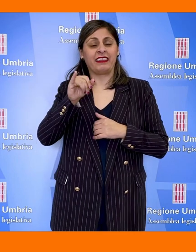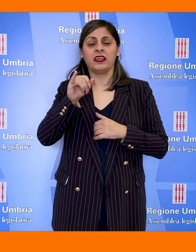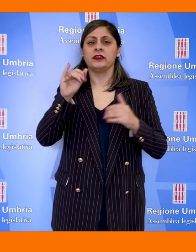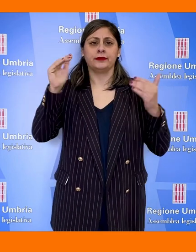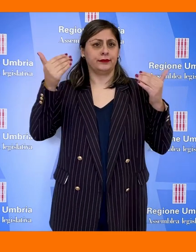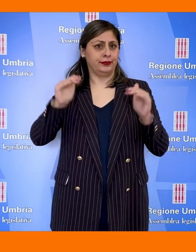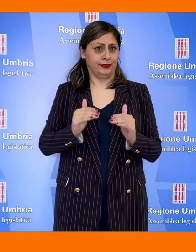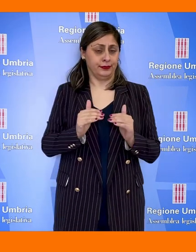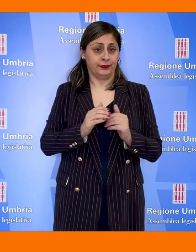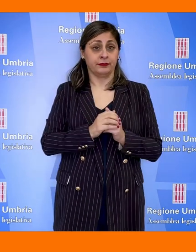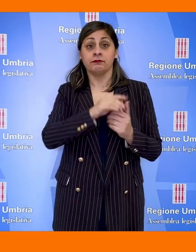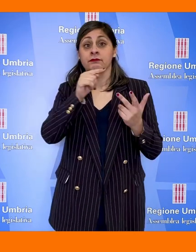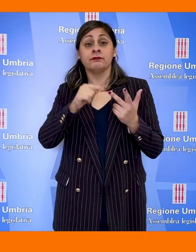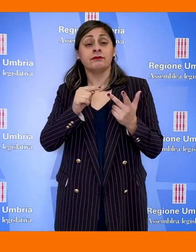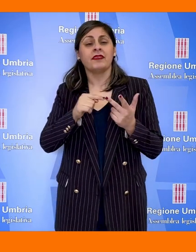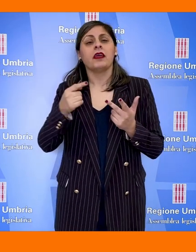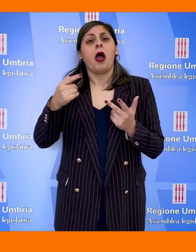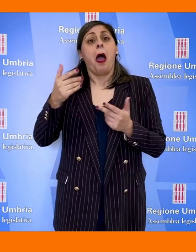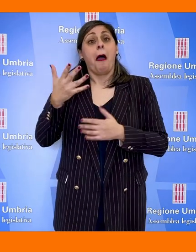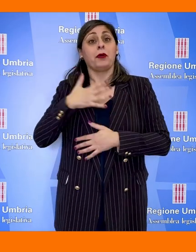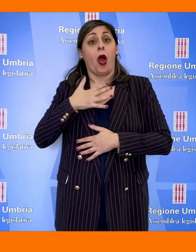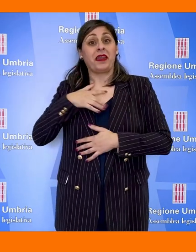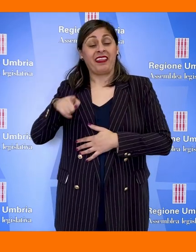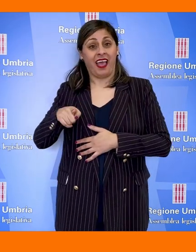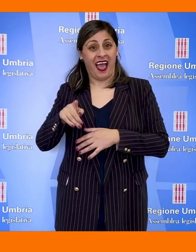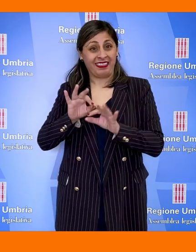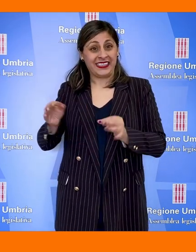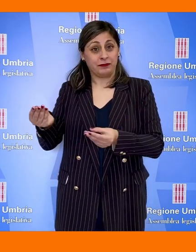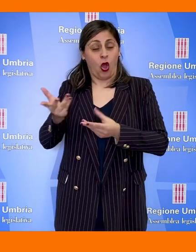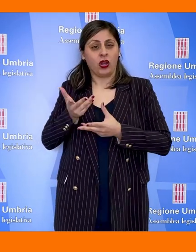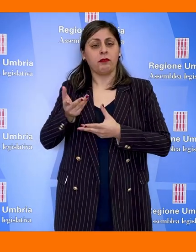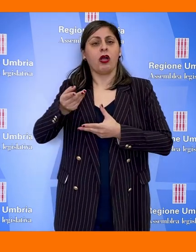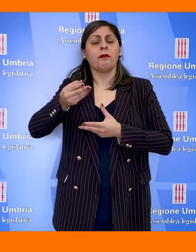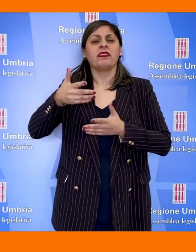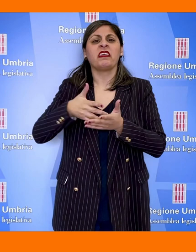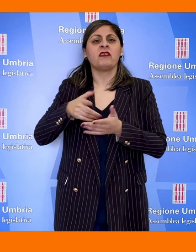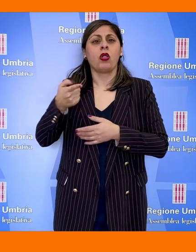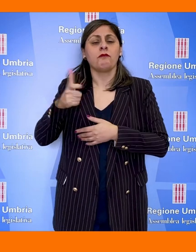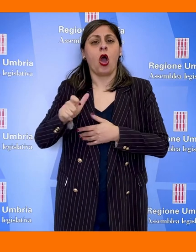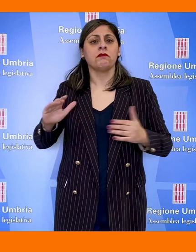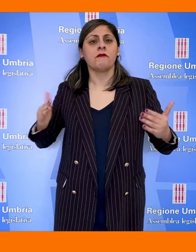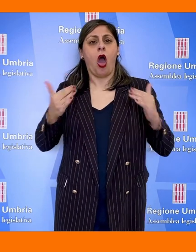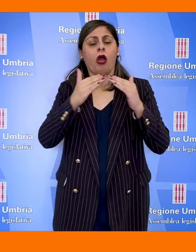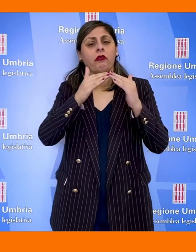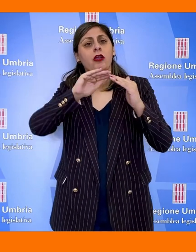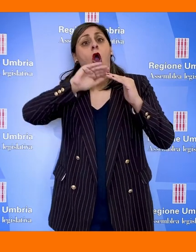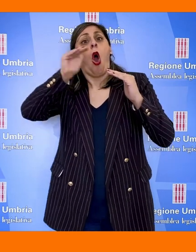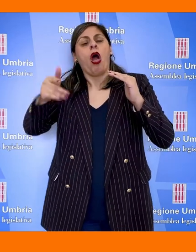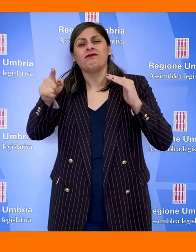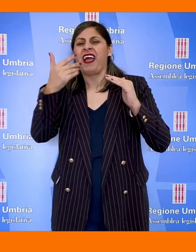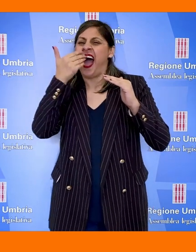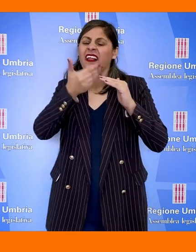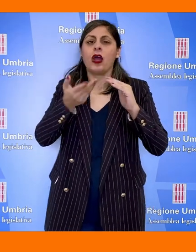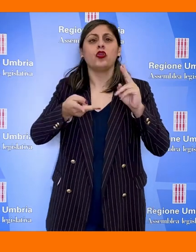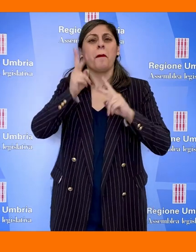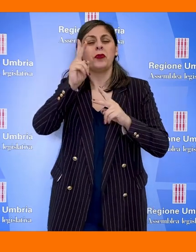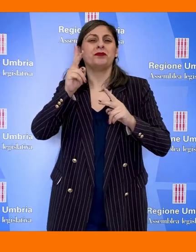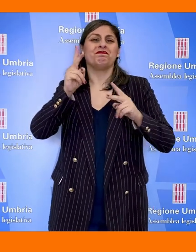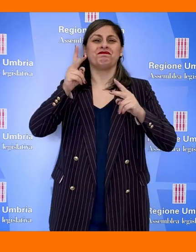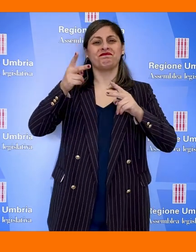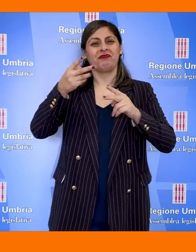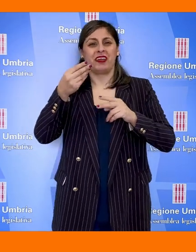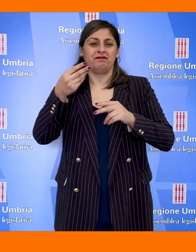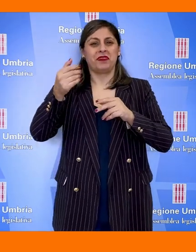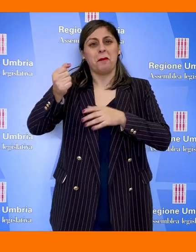alto, la ridotta dimensione dei compendi, la difficoltà delle proprietà a disposizione che si trovano in alta collina e montagna